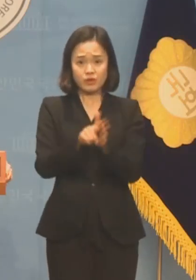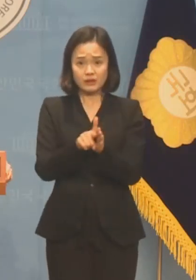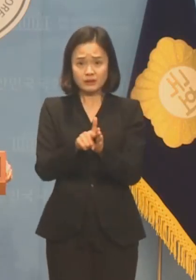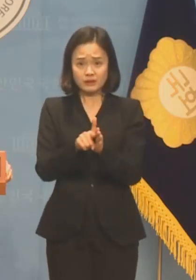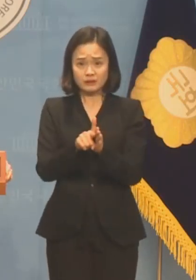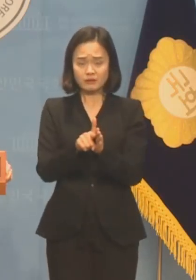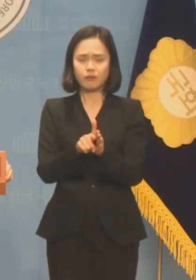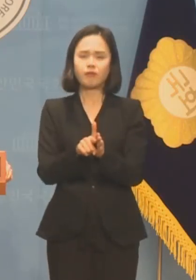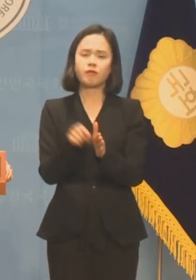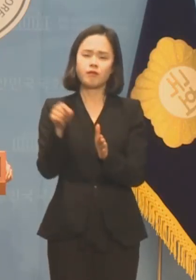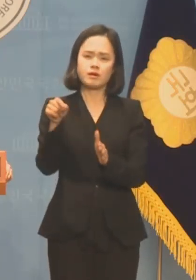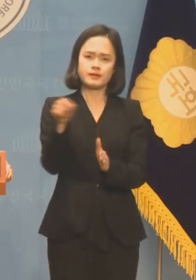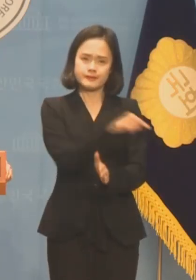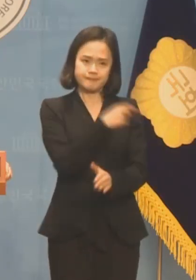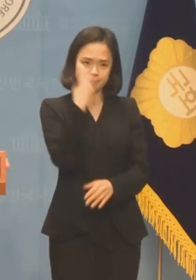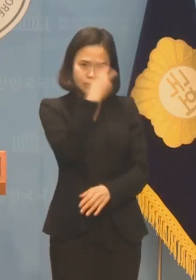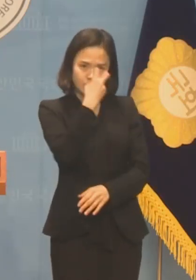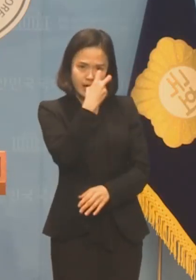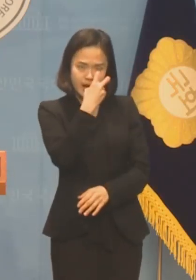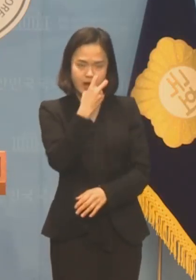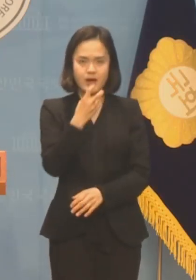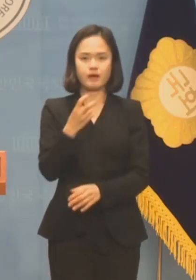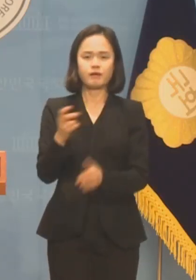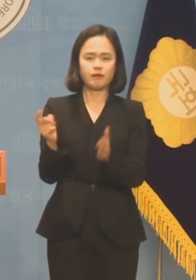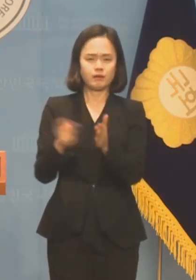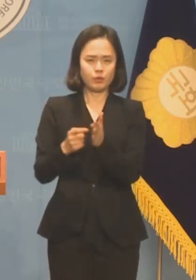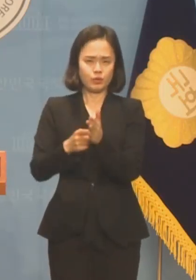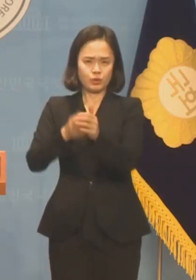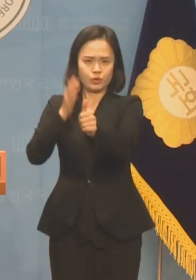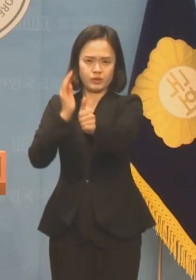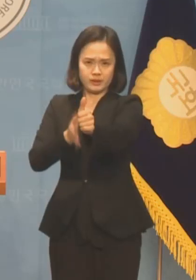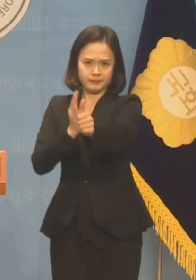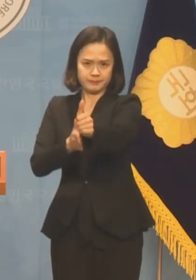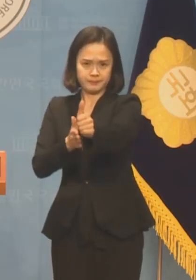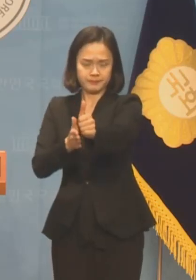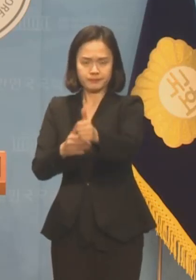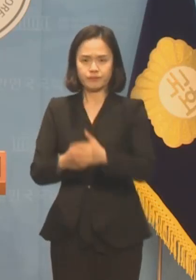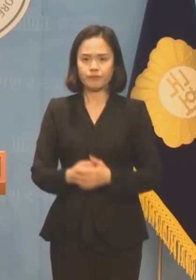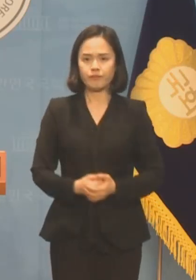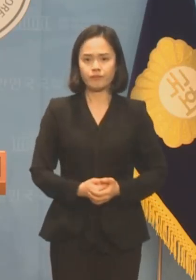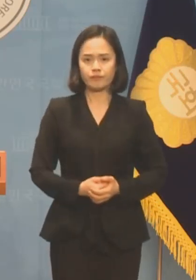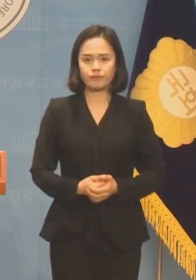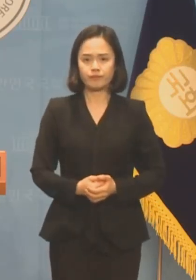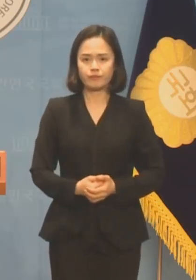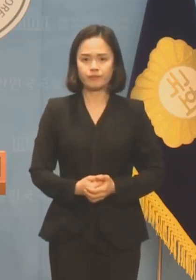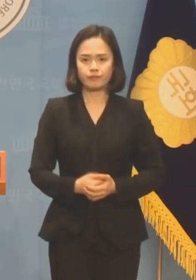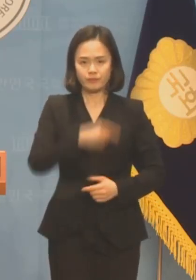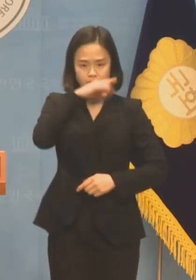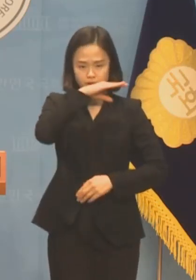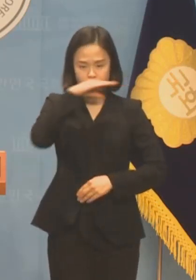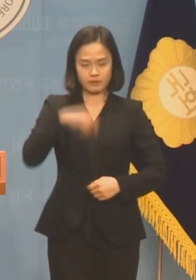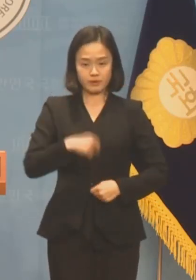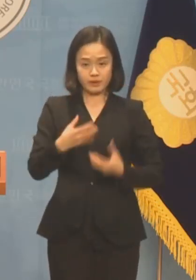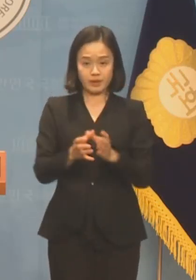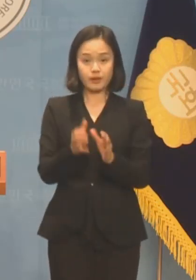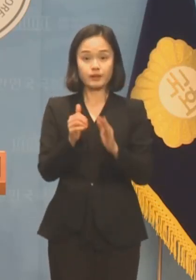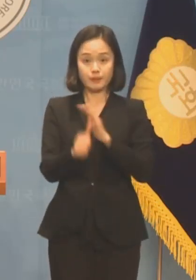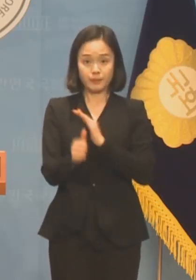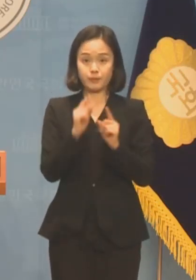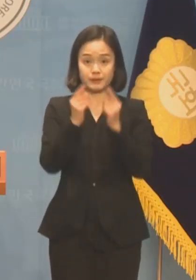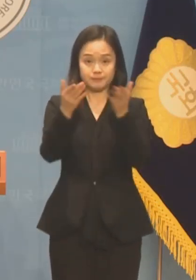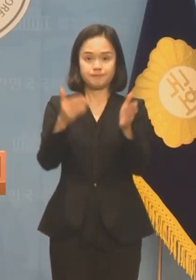강력하게 조치하여 줄 것을 이 자리를 빌어서 다시 한번 강력히 촉구하는 바입니다. 정의당 대표 권영국이었습니다.